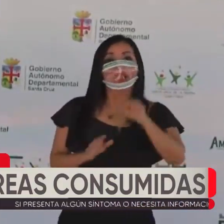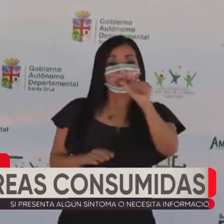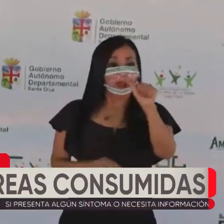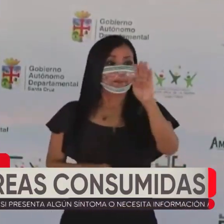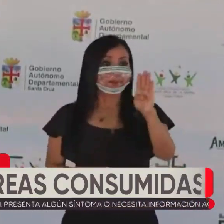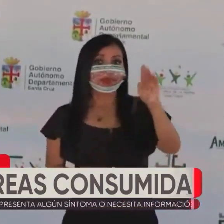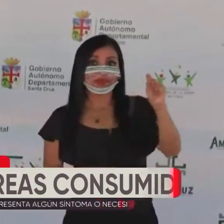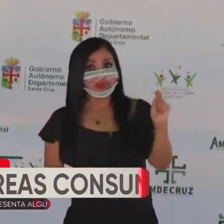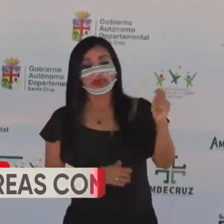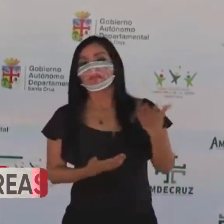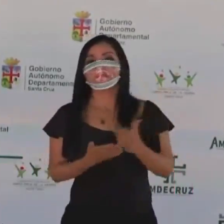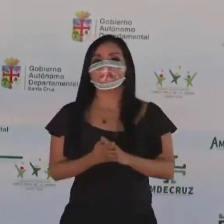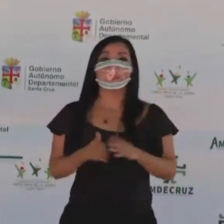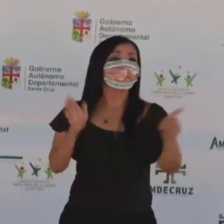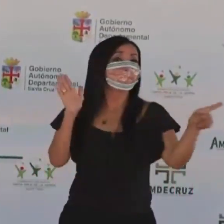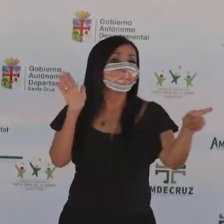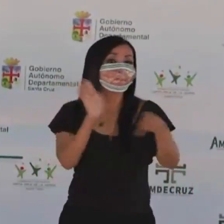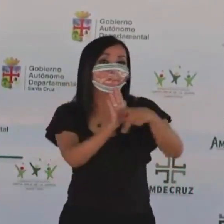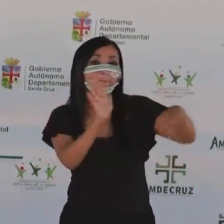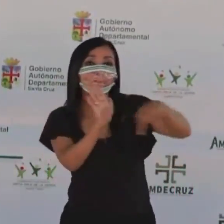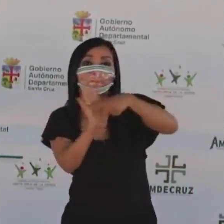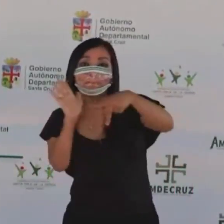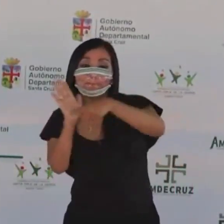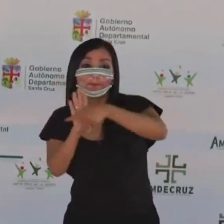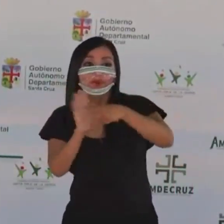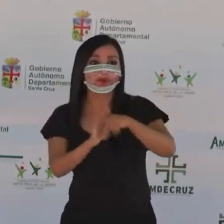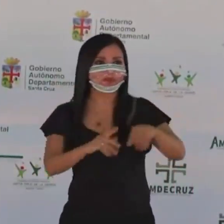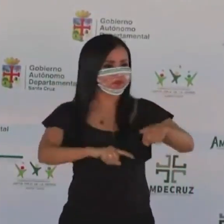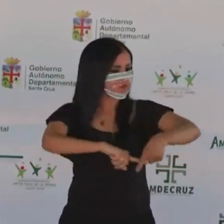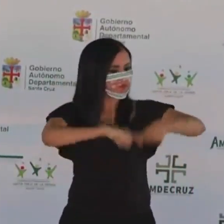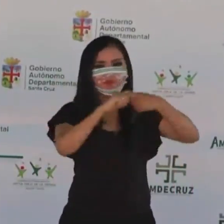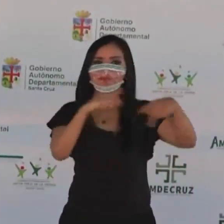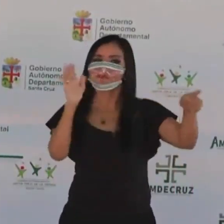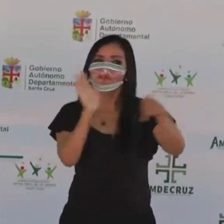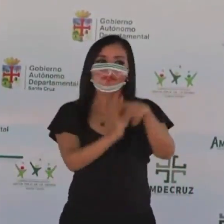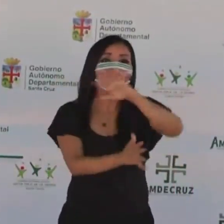en cuanto a la prohibición y suspensión de quema y chaqueo.